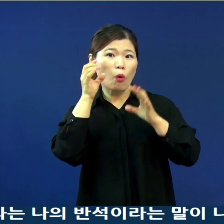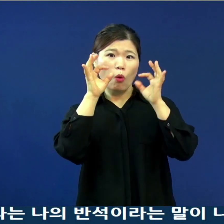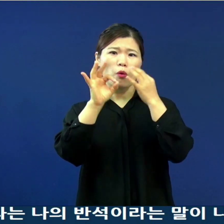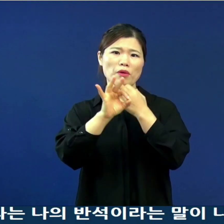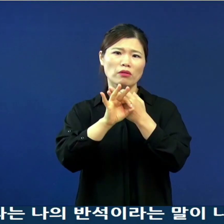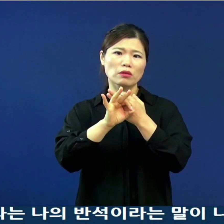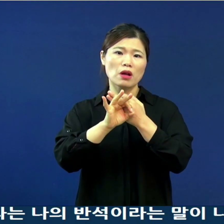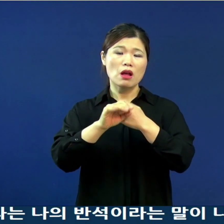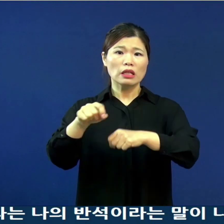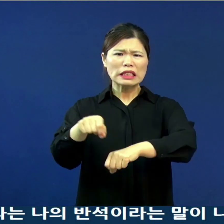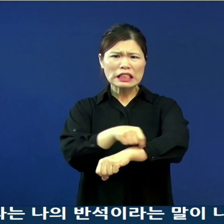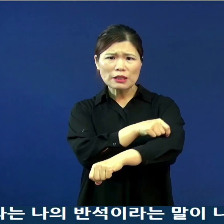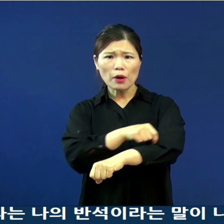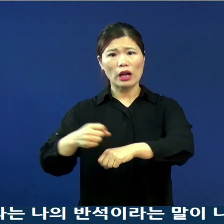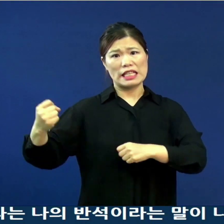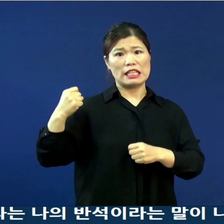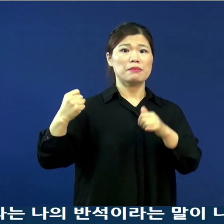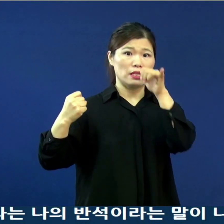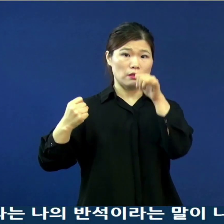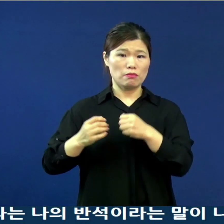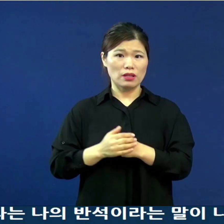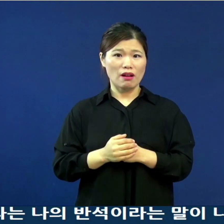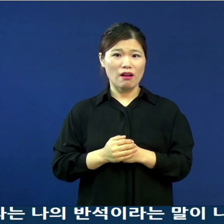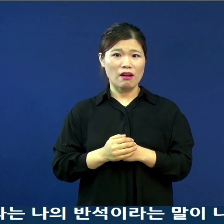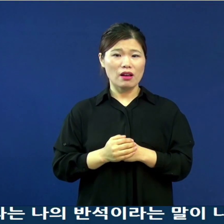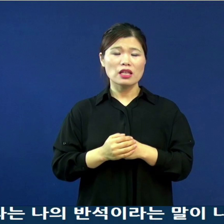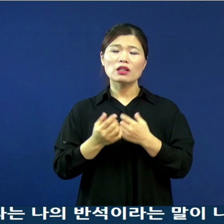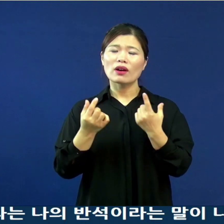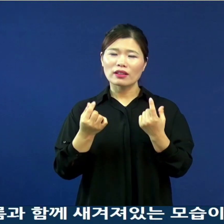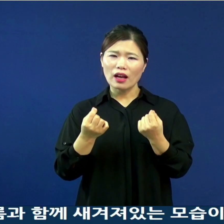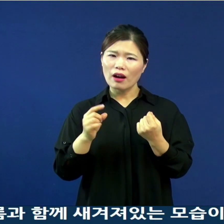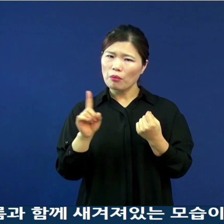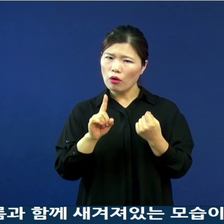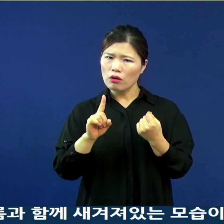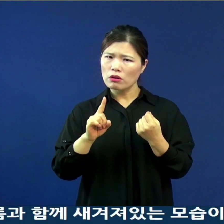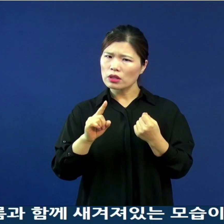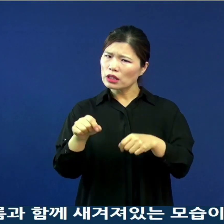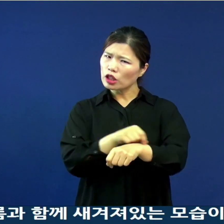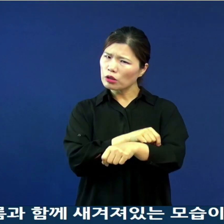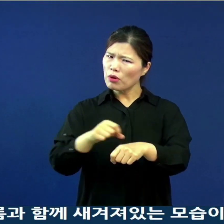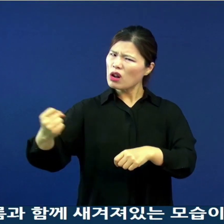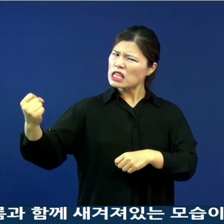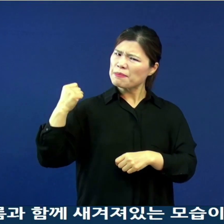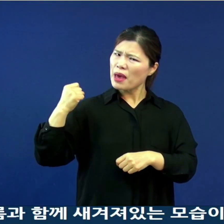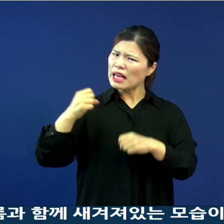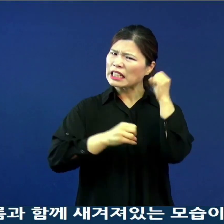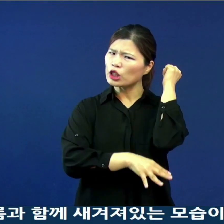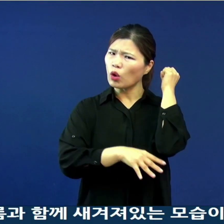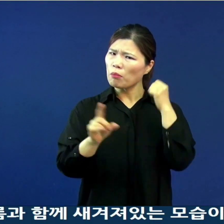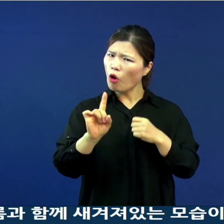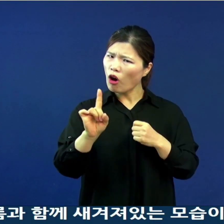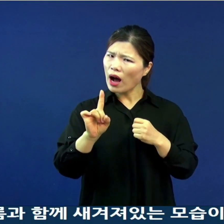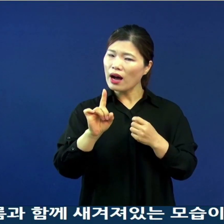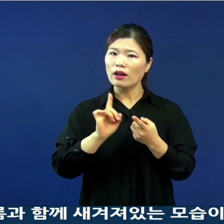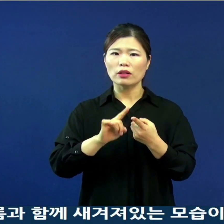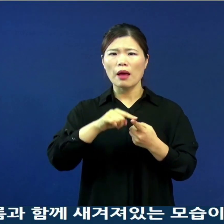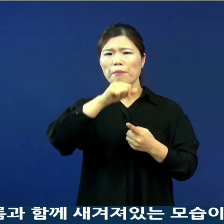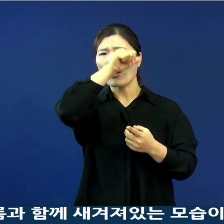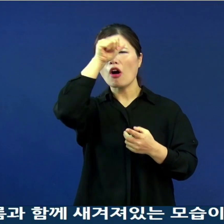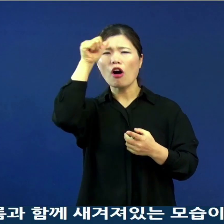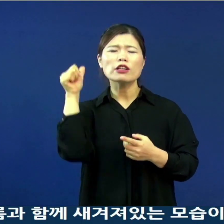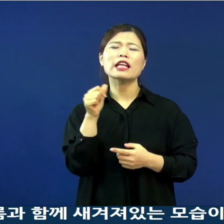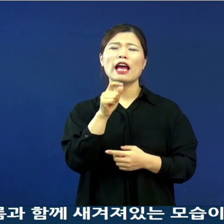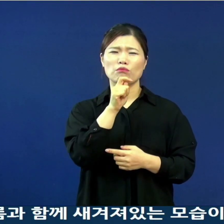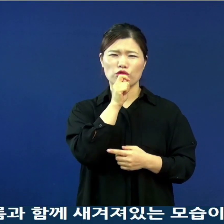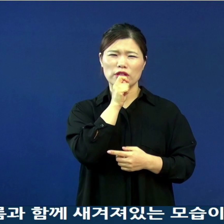특별한 힘이 있었습니다. 저는 이 힘의 근원이 어디서 올까 생각해 봤는데 평생 묵상하신